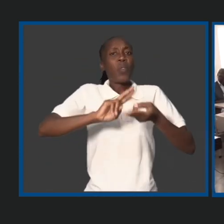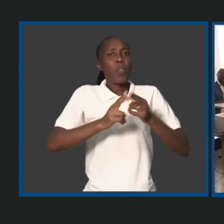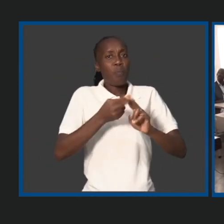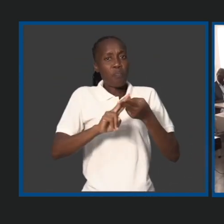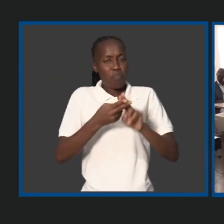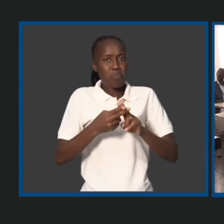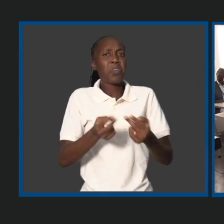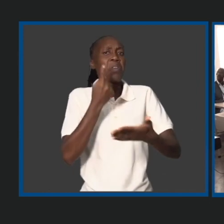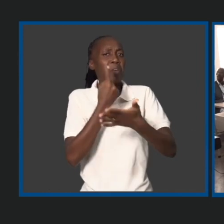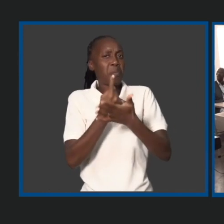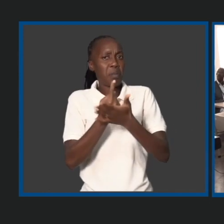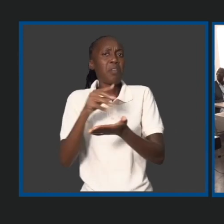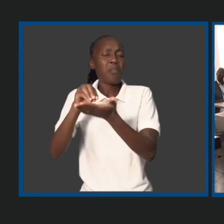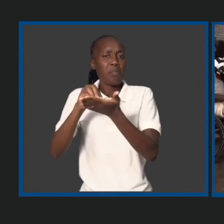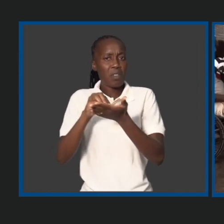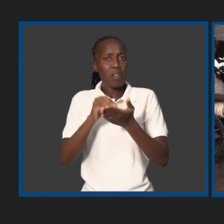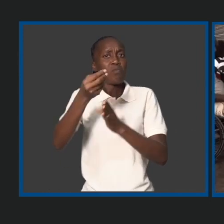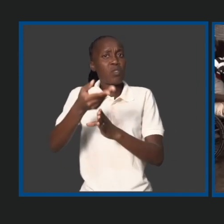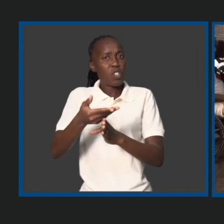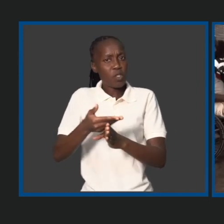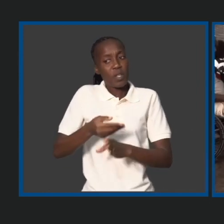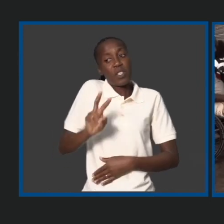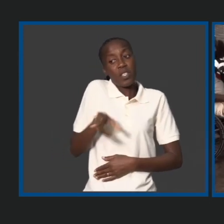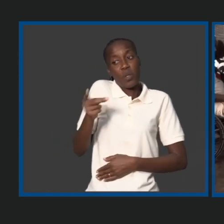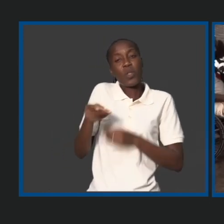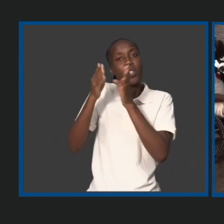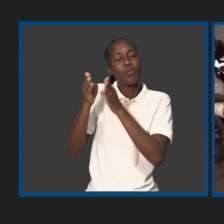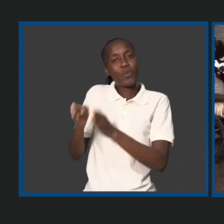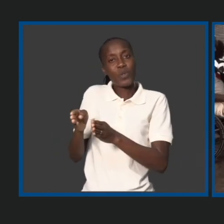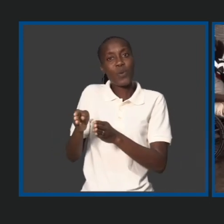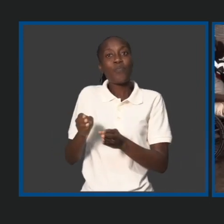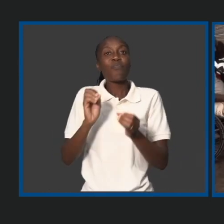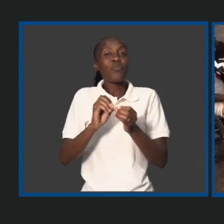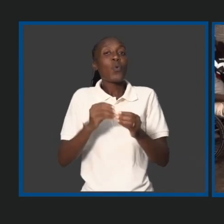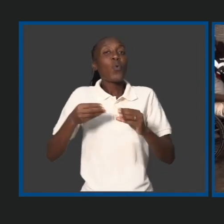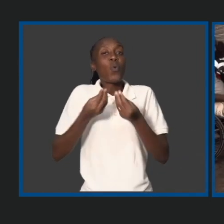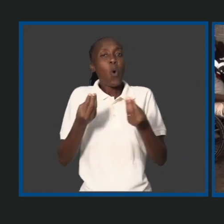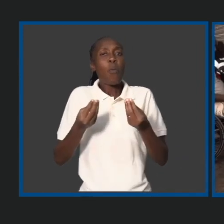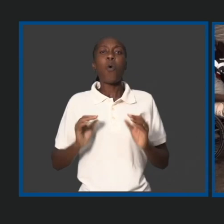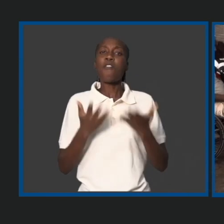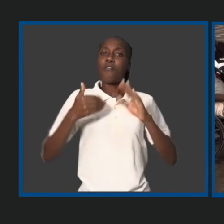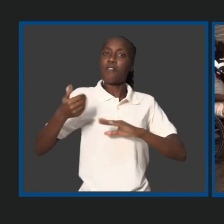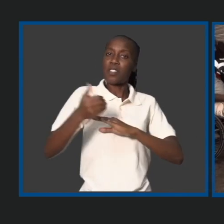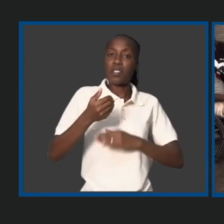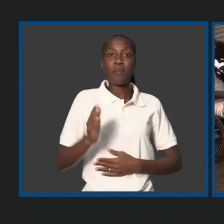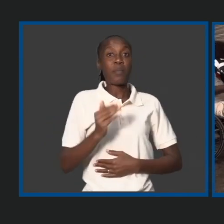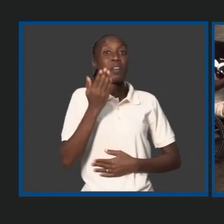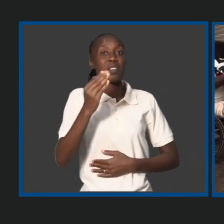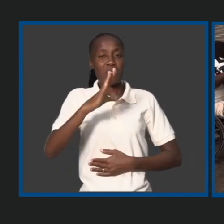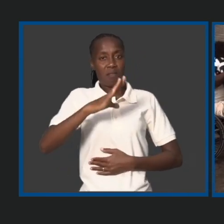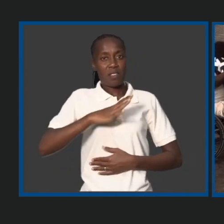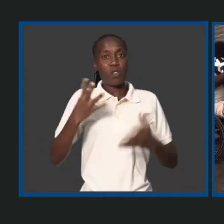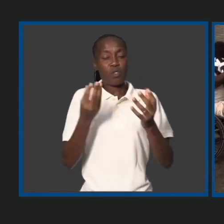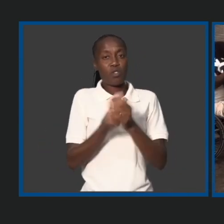encontros. São benéficos, trazem aqui experiências das outras pessoas do seu dia a dia. Por assim que esteve na